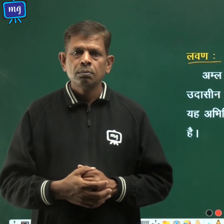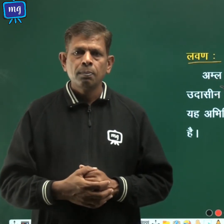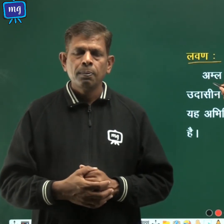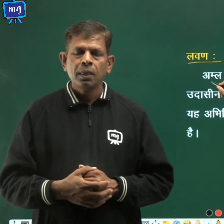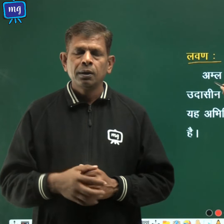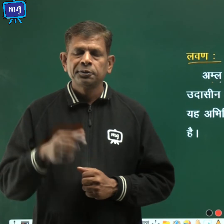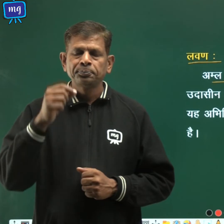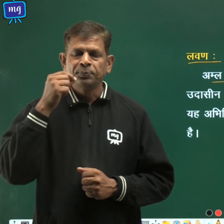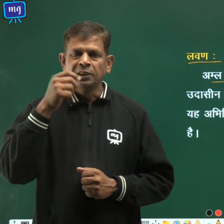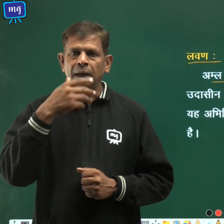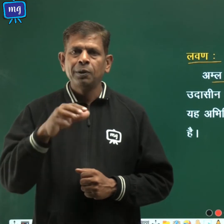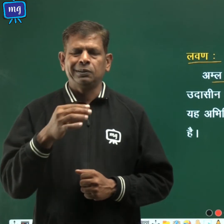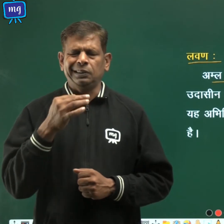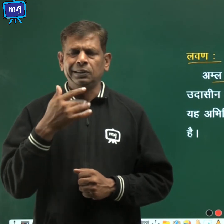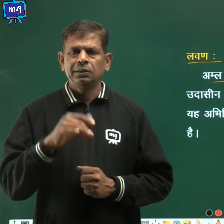अम्ल और क्षारक